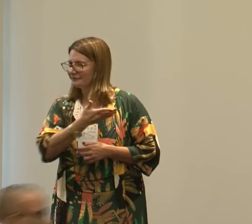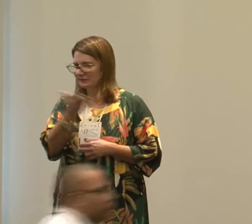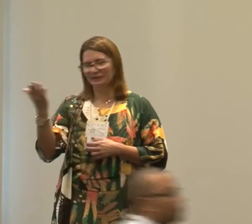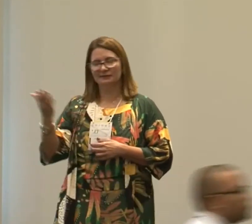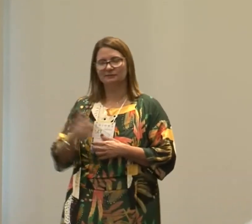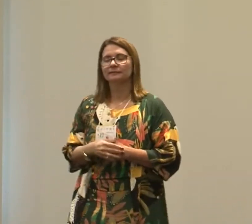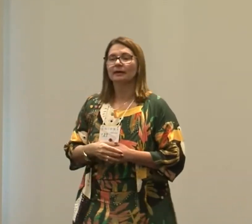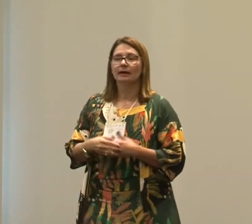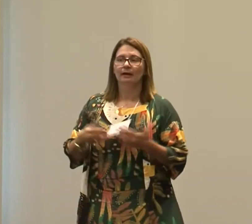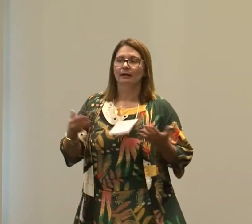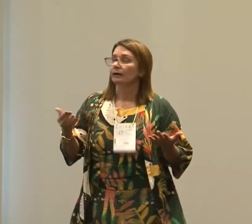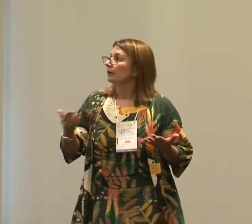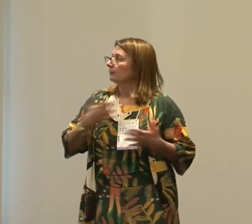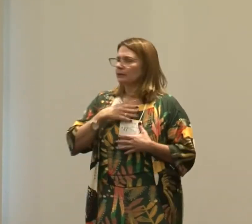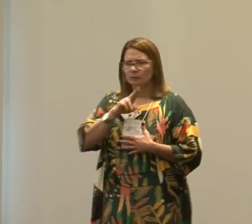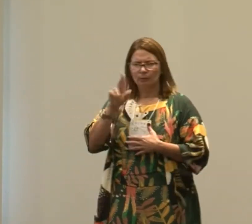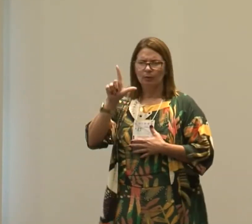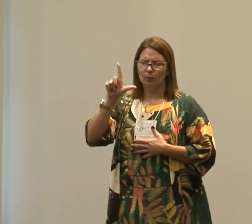Bom dia.